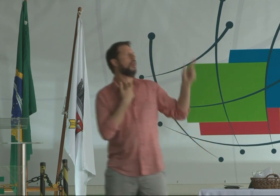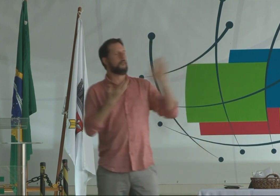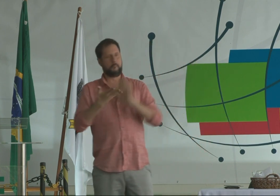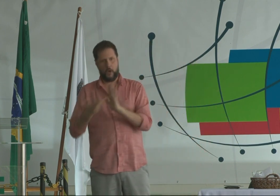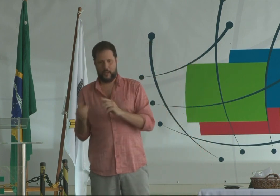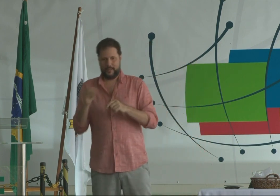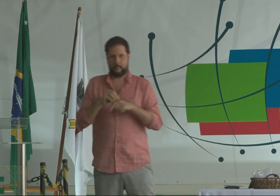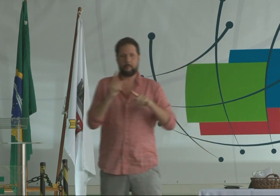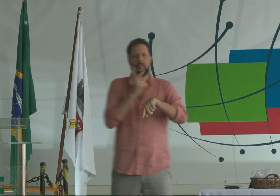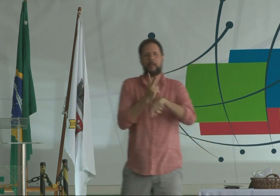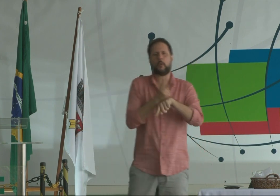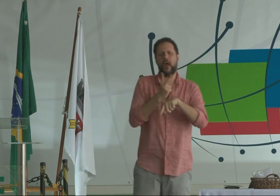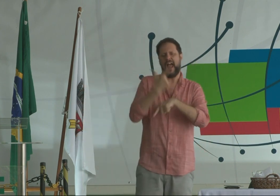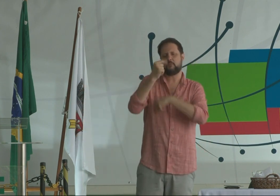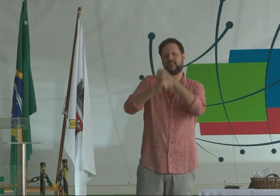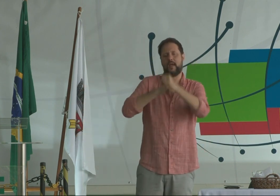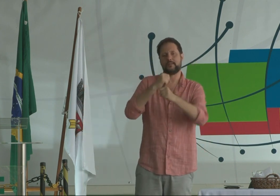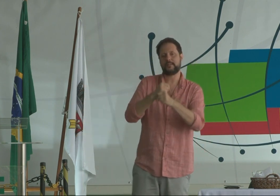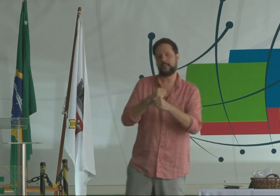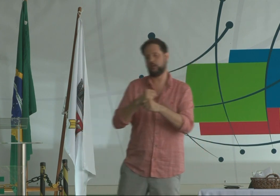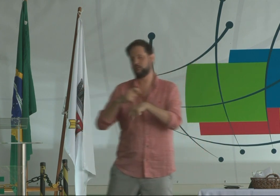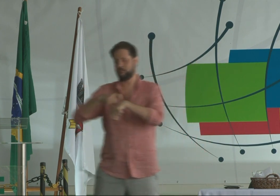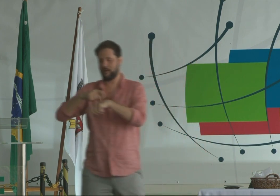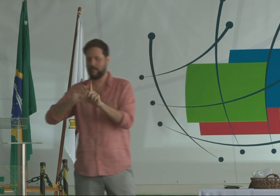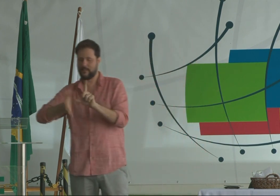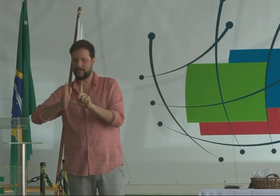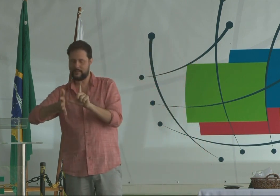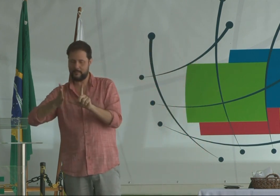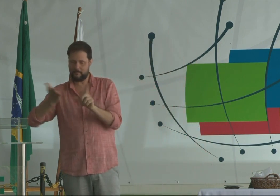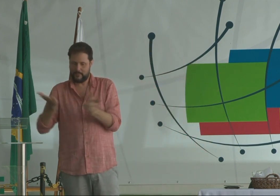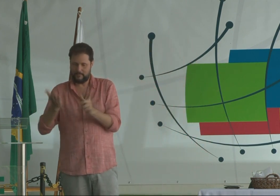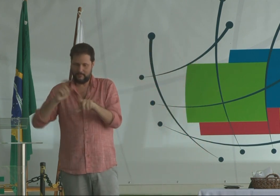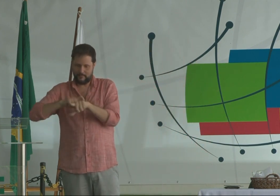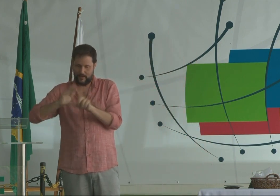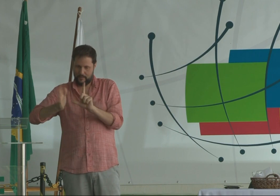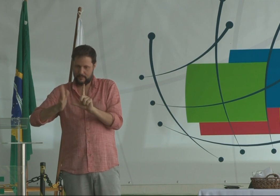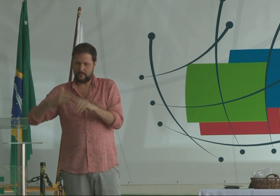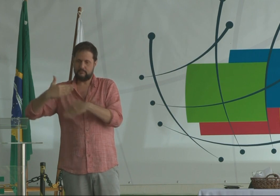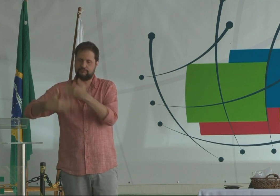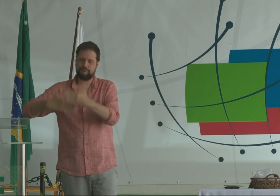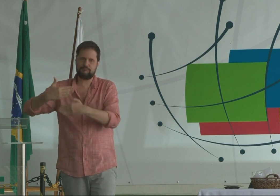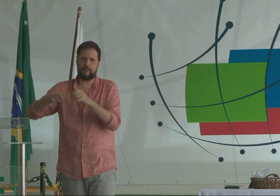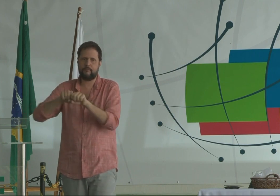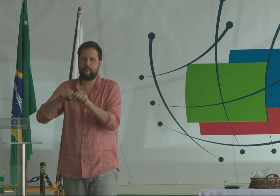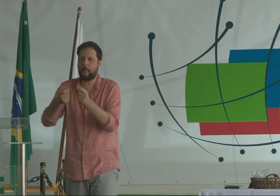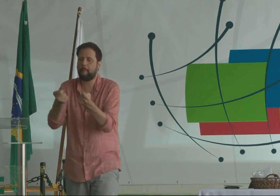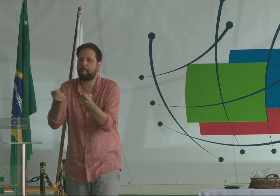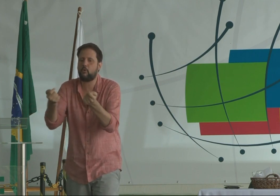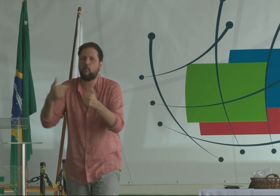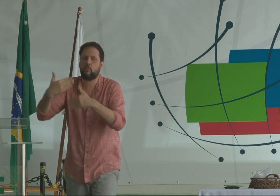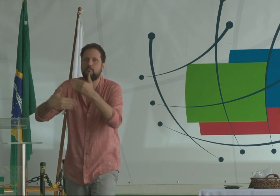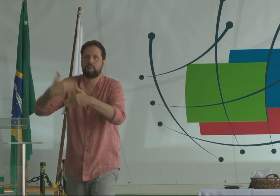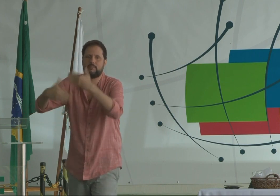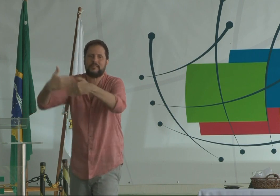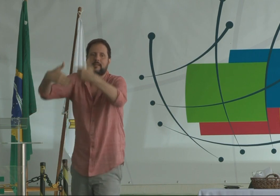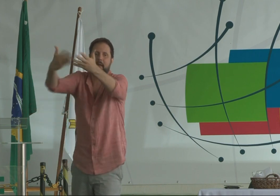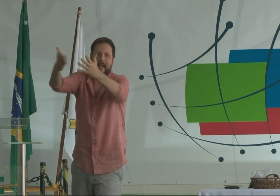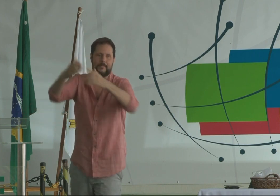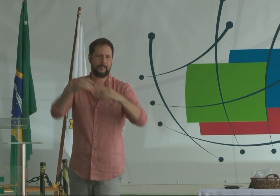satisfatória. Então, o ProLibras, ele meio que é uma alternativa provisória até que se formassem profissionais suficientes com